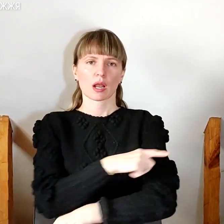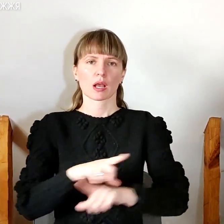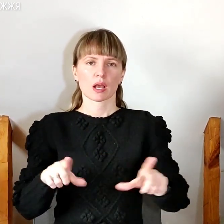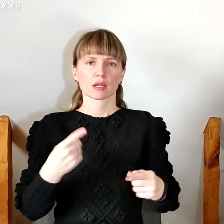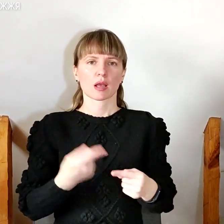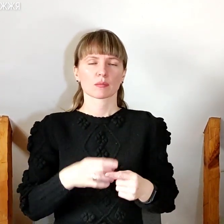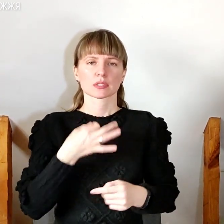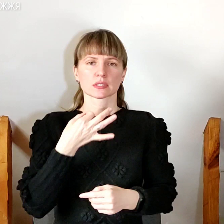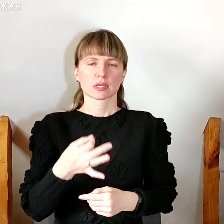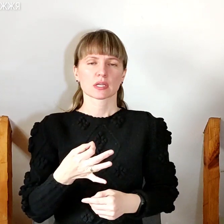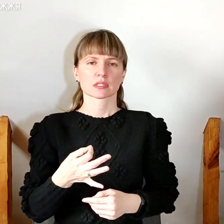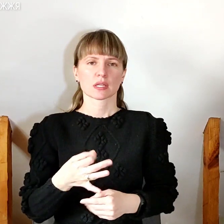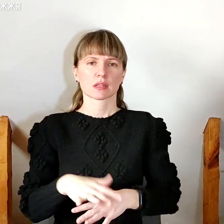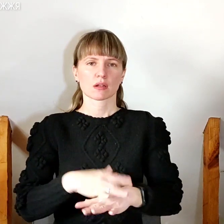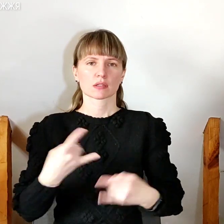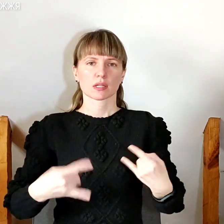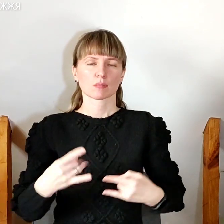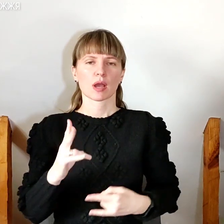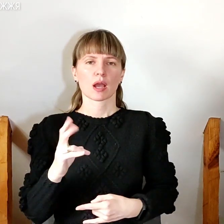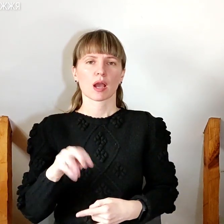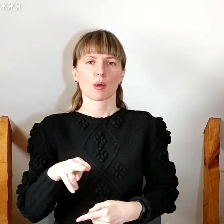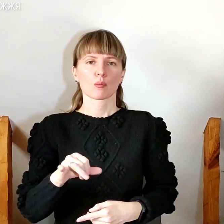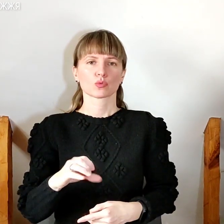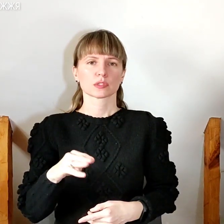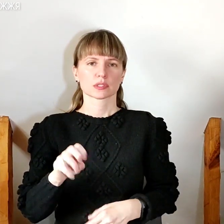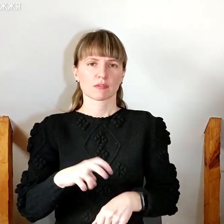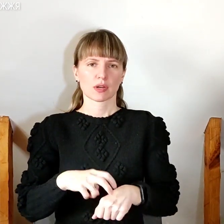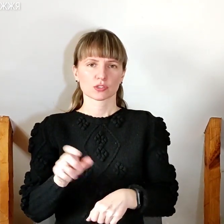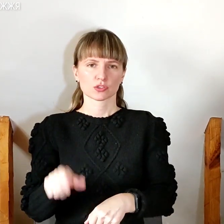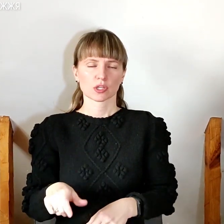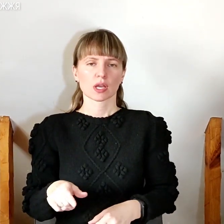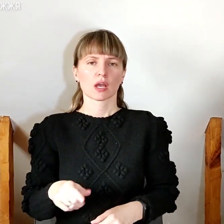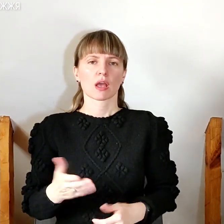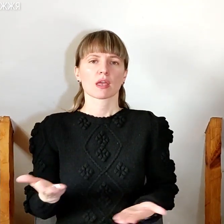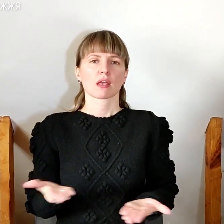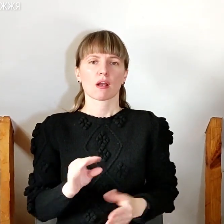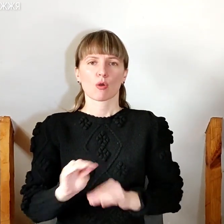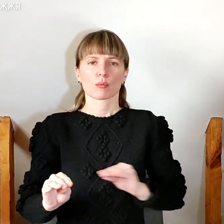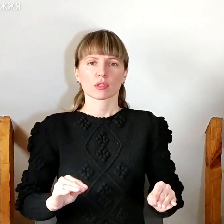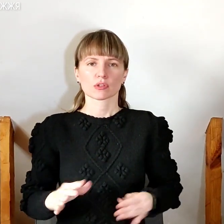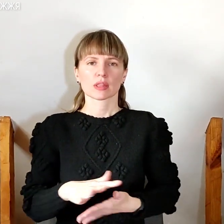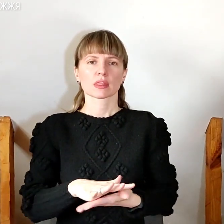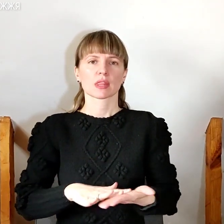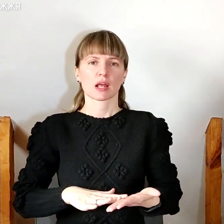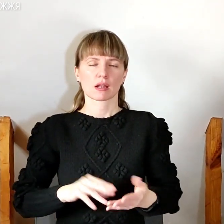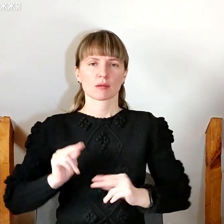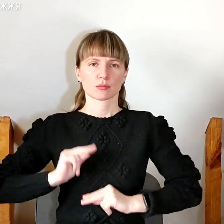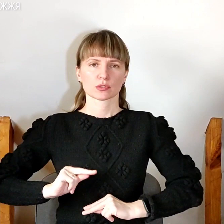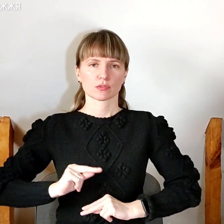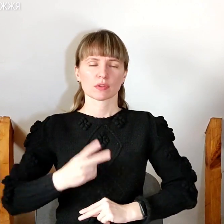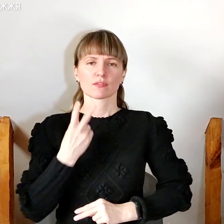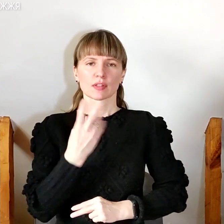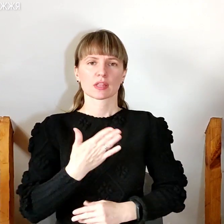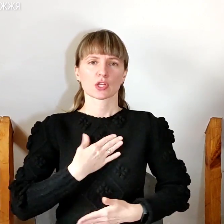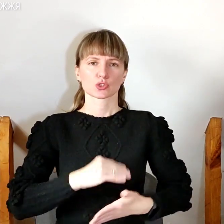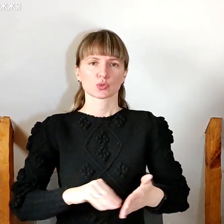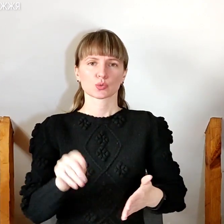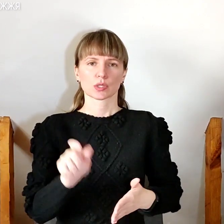Капуста. Власне, як облаштувалися і як далі продовжують функціонувати, бачили журналісти Суспільного. Завідувачка